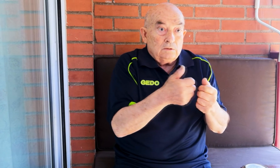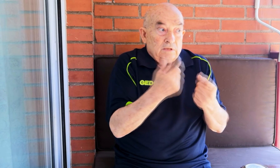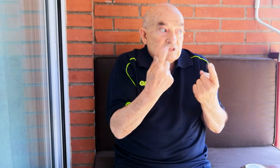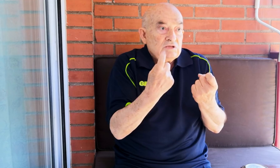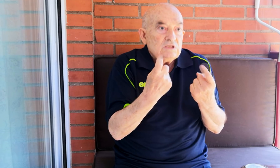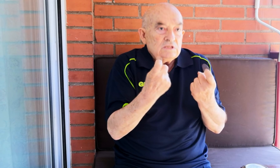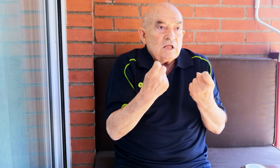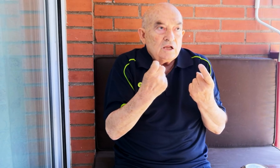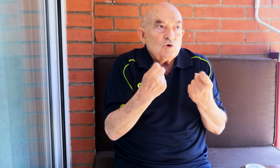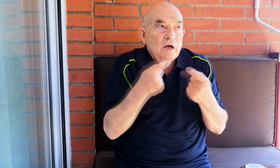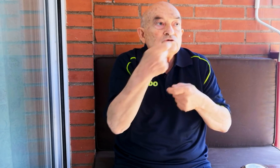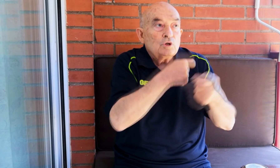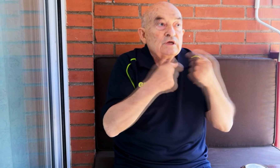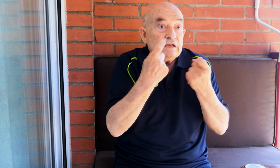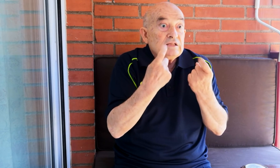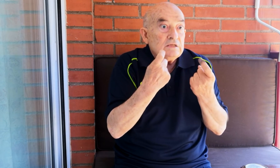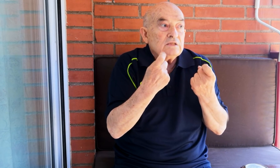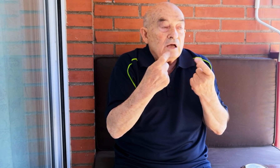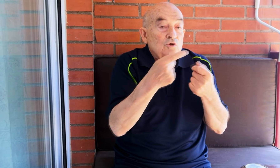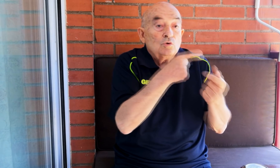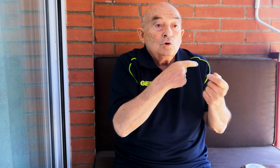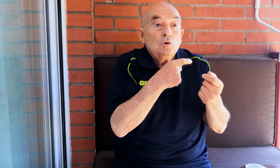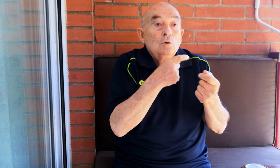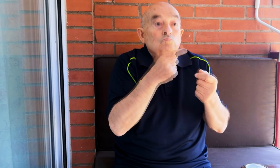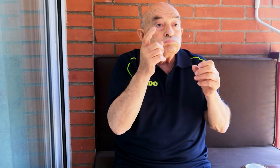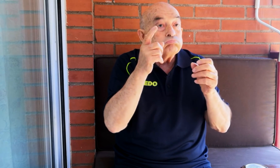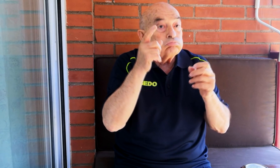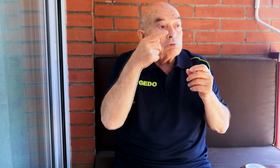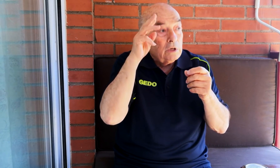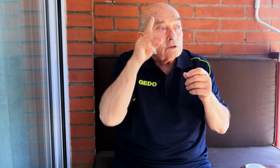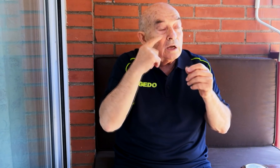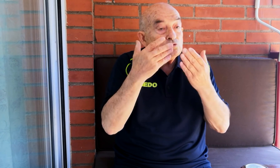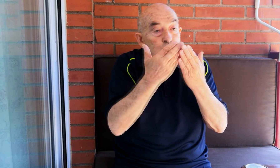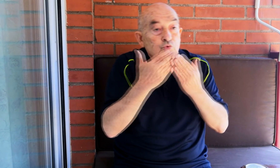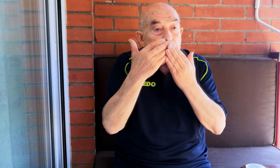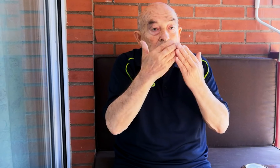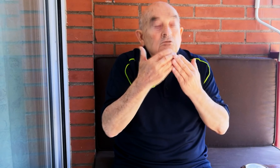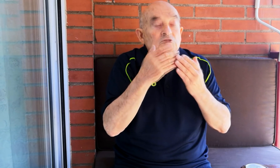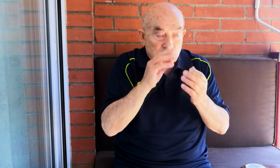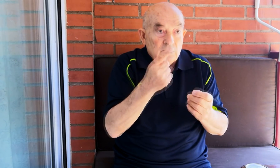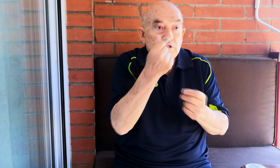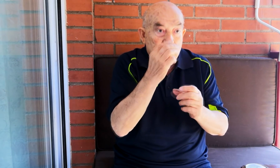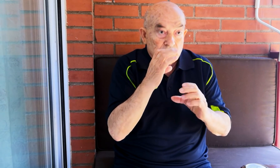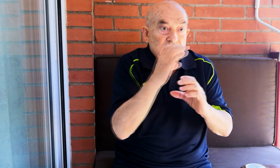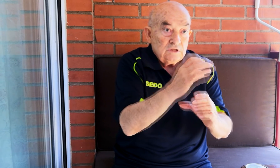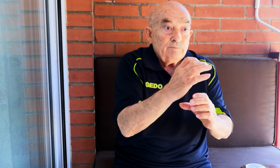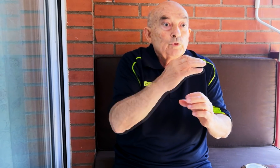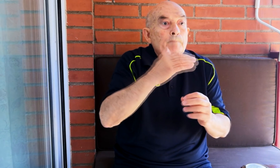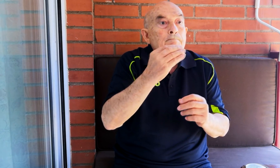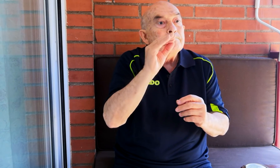dels intèrprets de llengua de signes, ja que les associacions necessitàvem aquest perfil professional i previ estudi